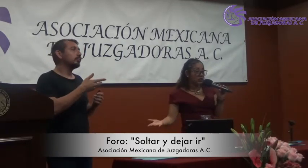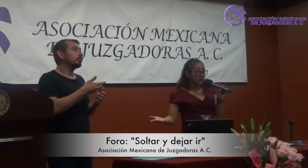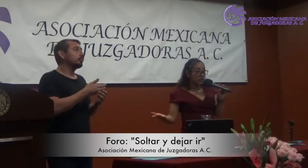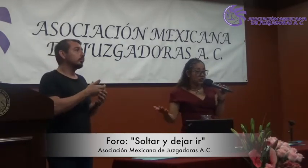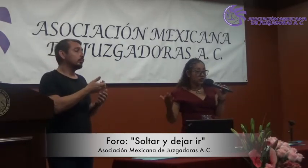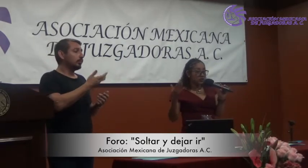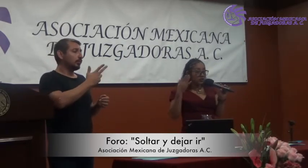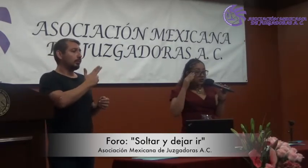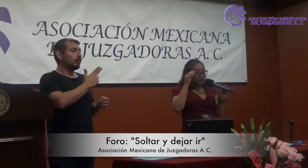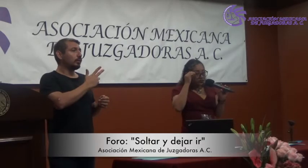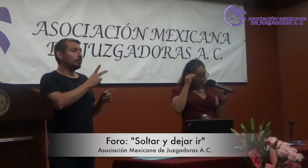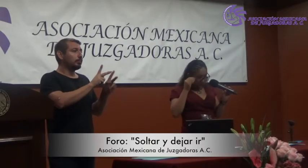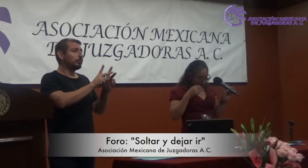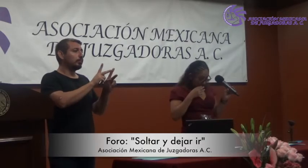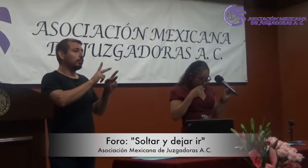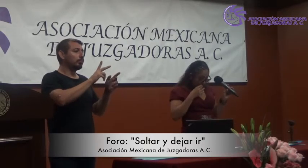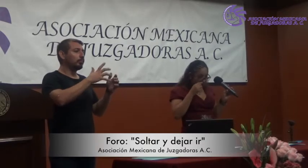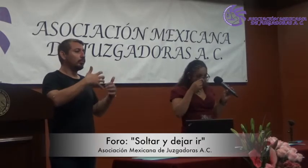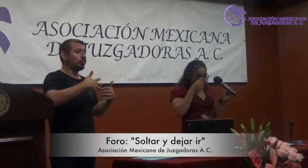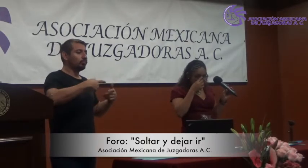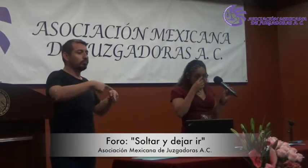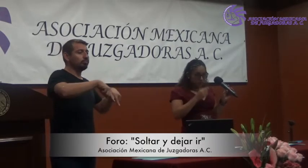transformación.